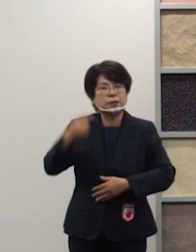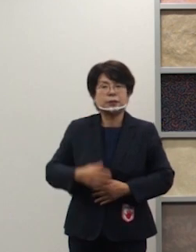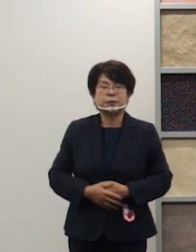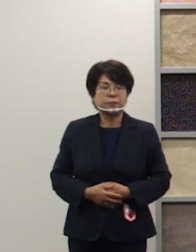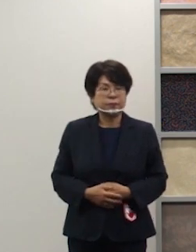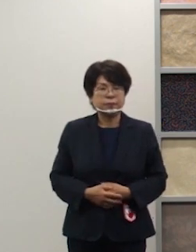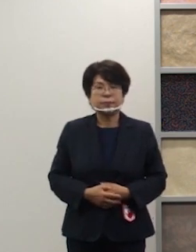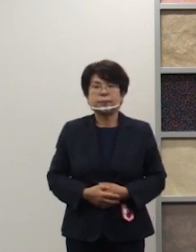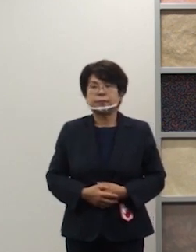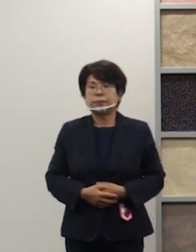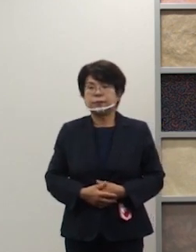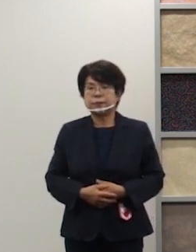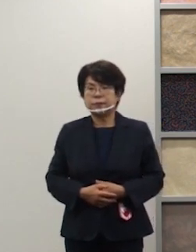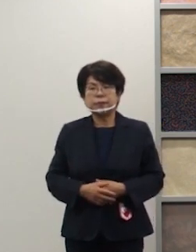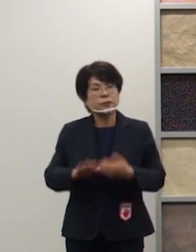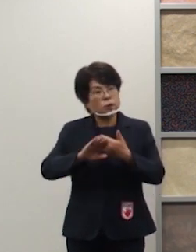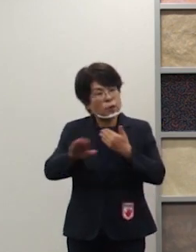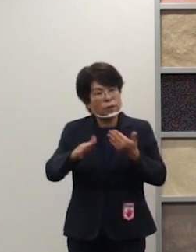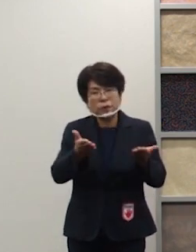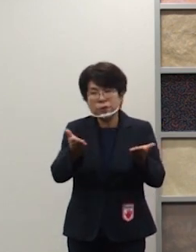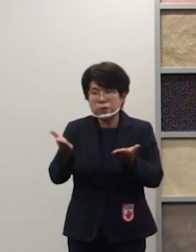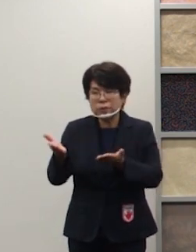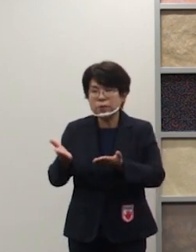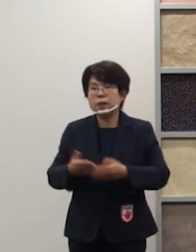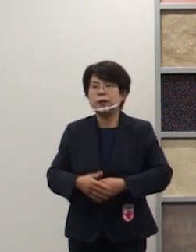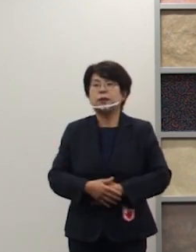他にいかがでしょうか。